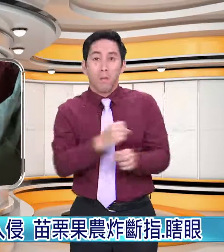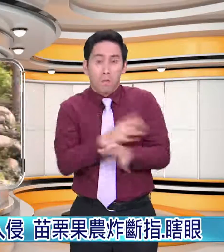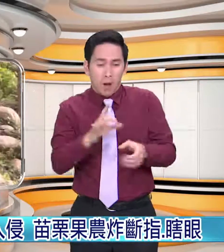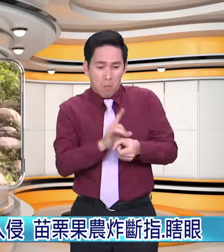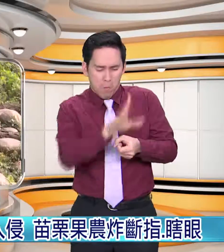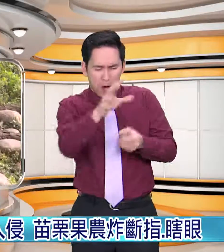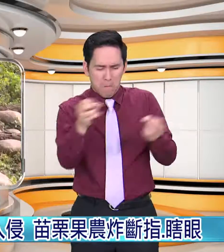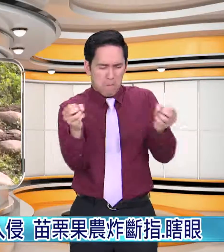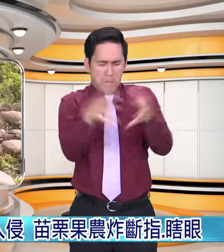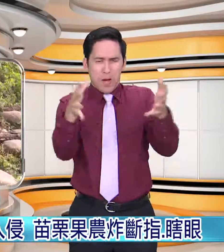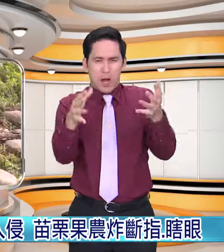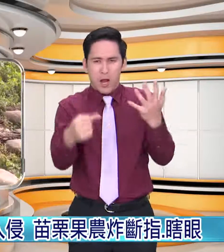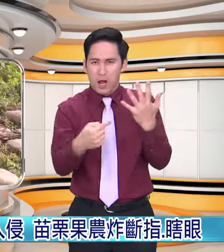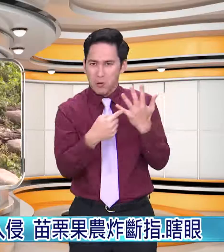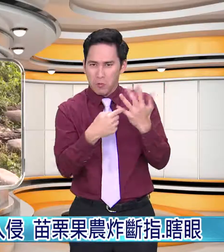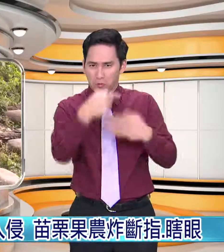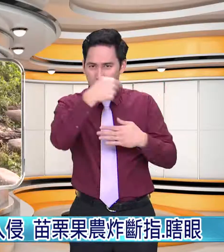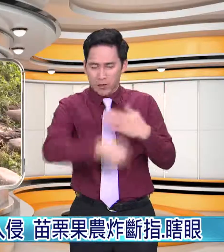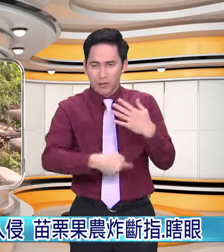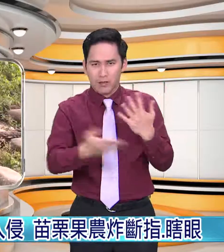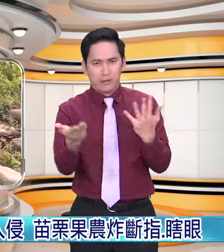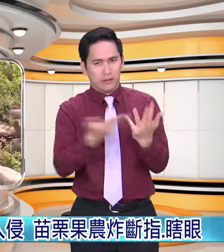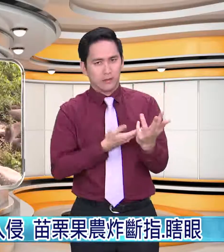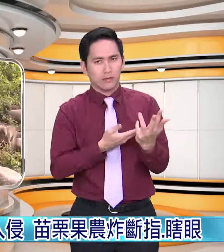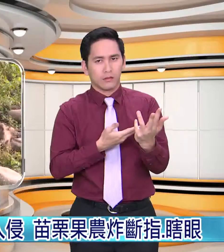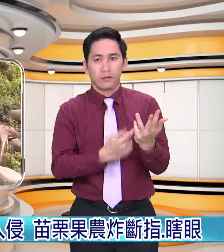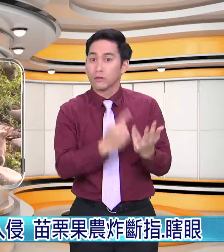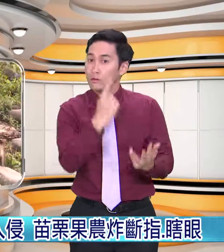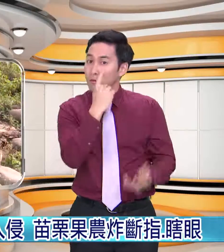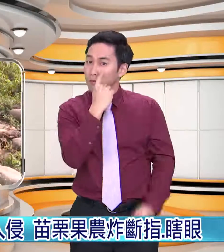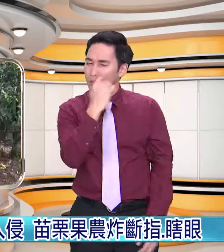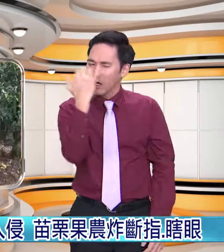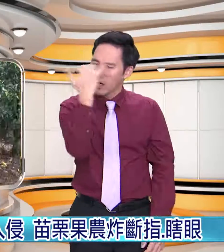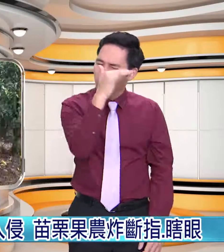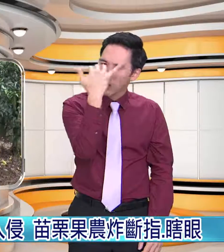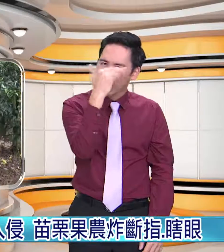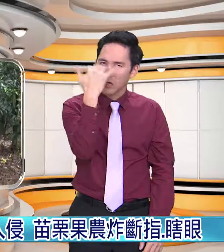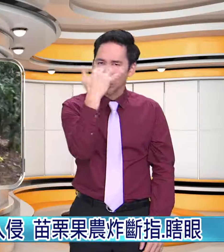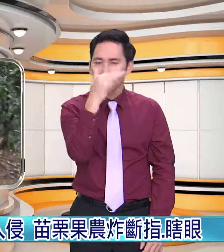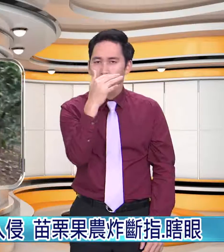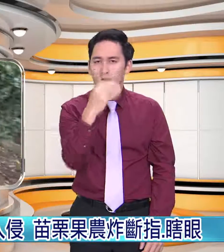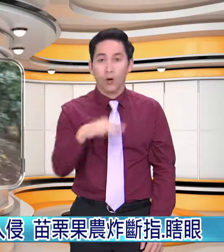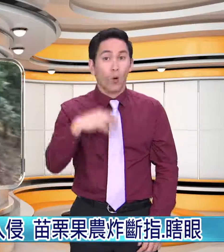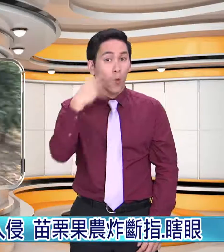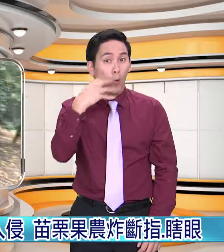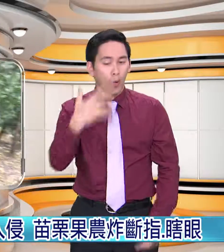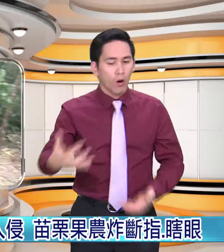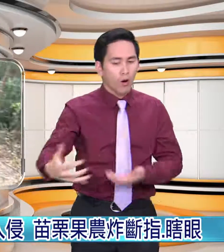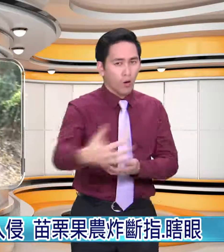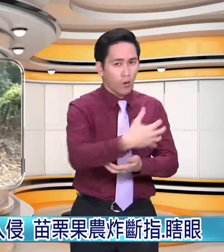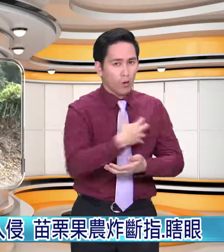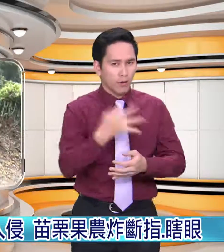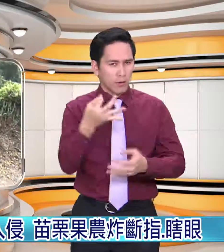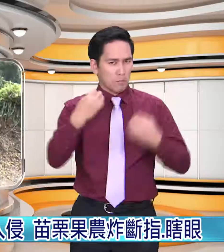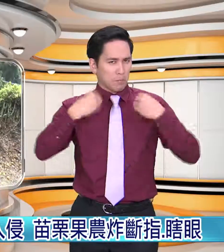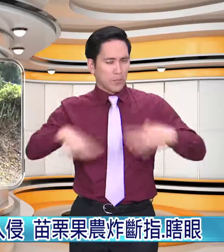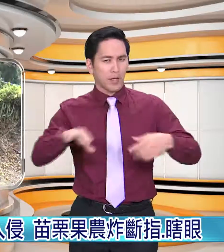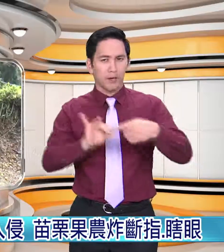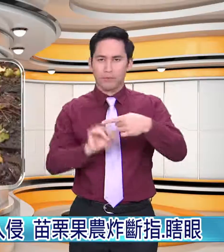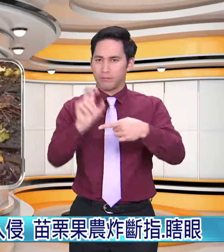不小心炸伤了手指，不但手指截肢，连左眼也失明，果园损失